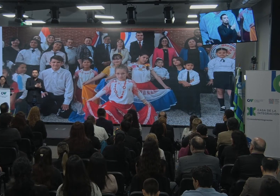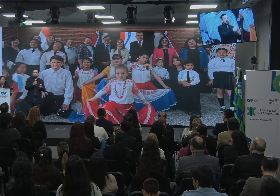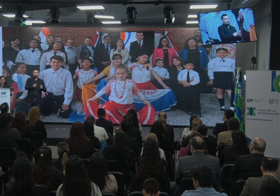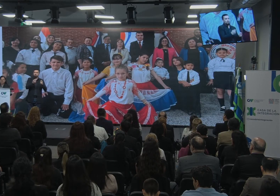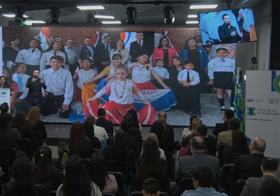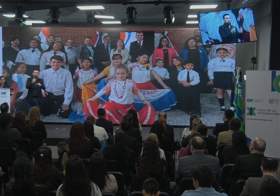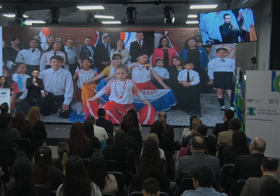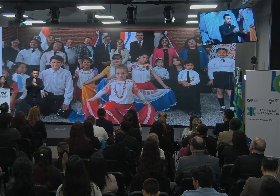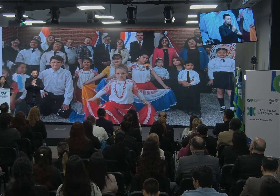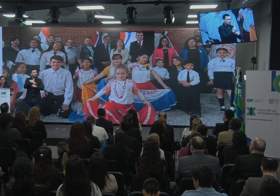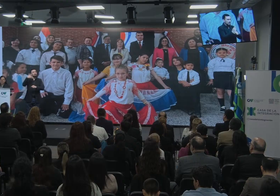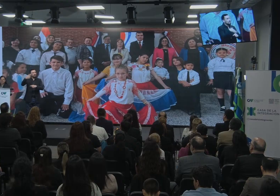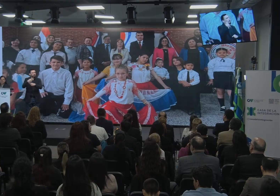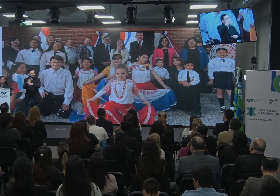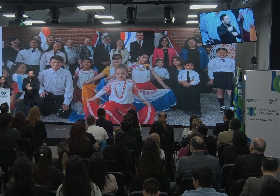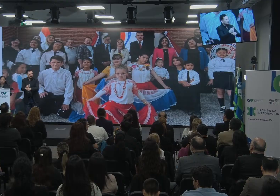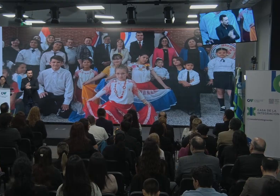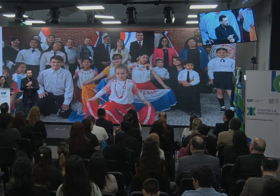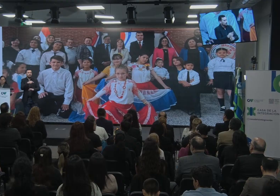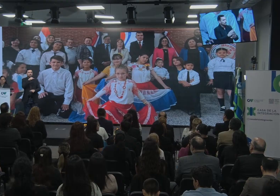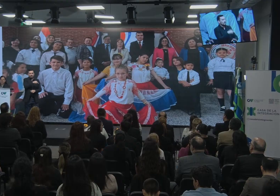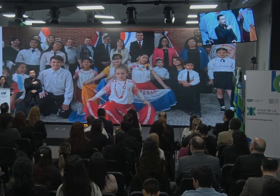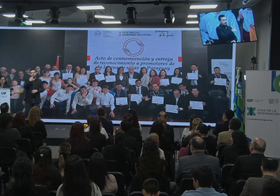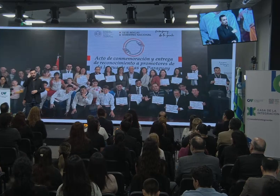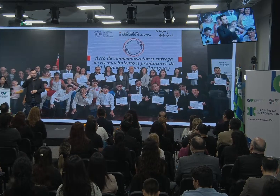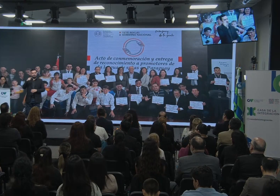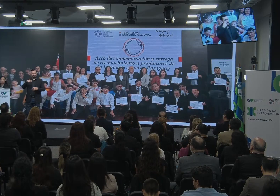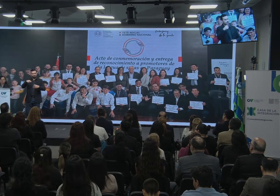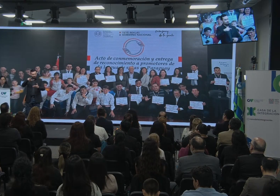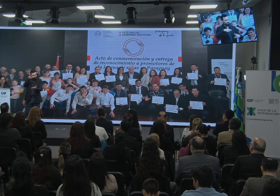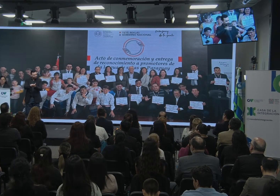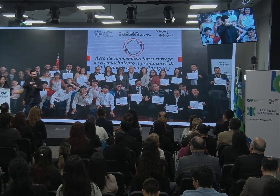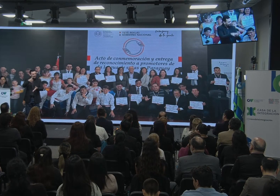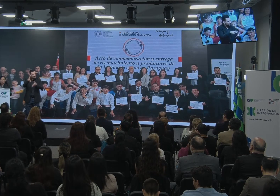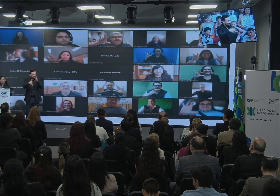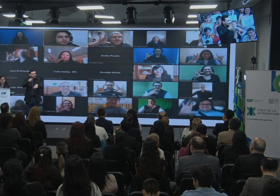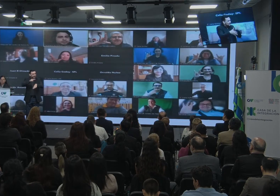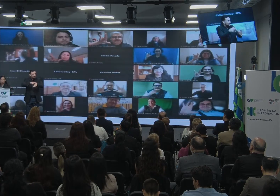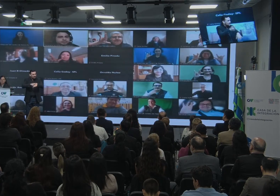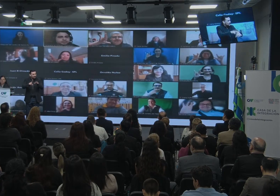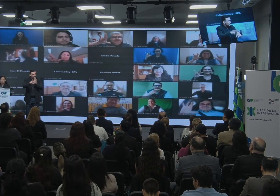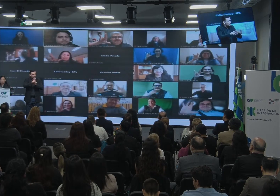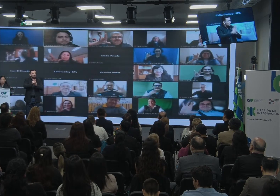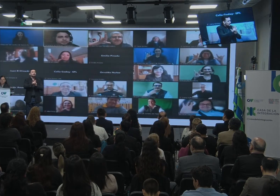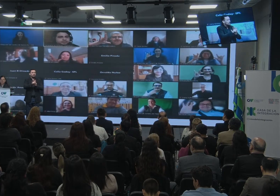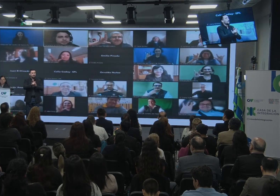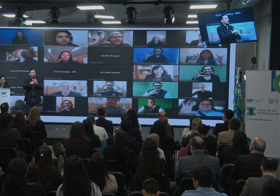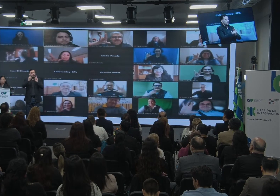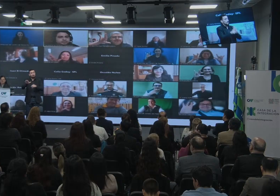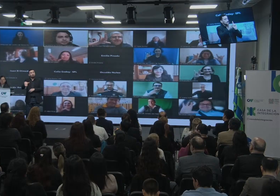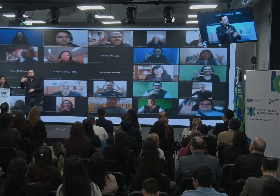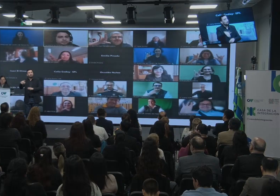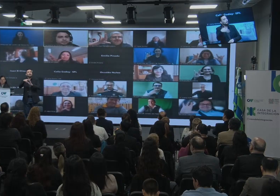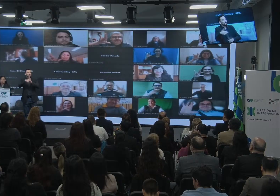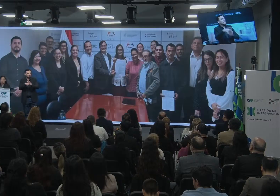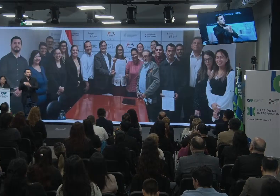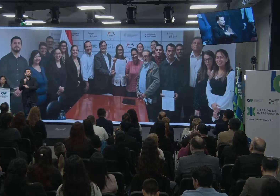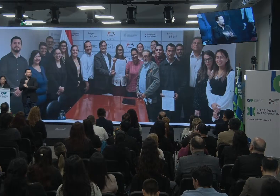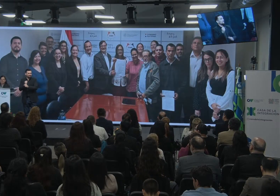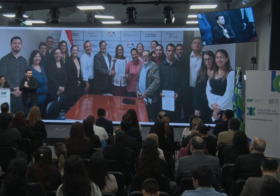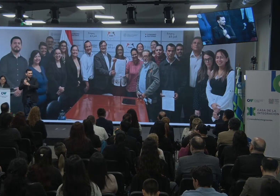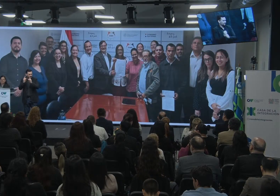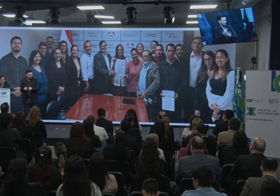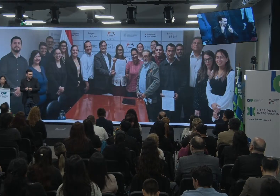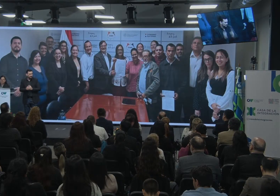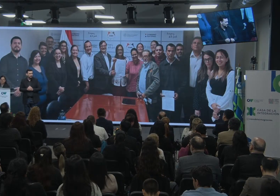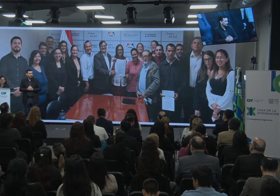6.530/20, que otorga el reconocimiento a la lengua de señas paraguaya y su respectiva reglamentación, a través